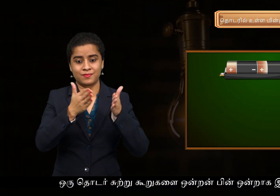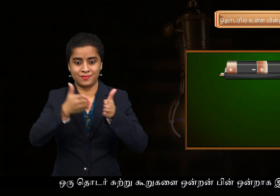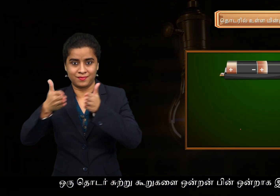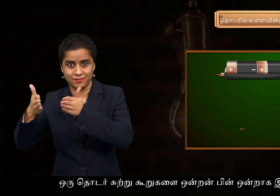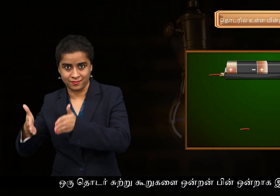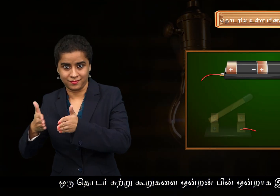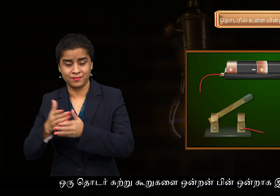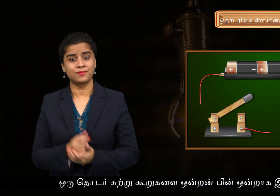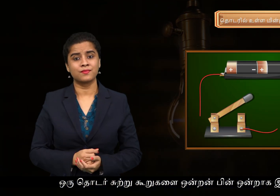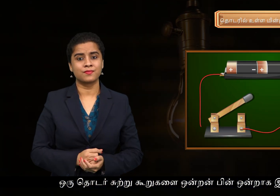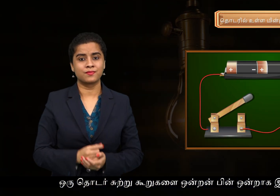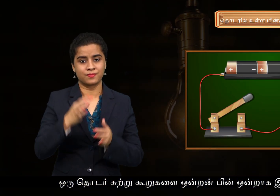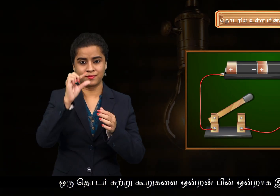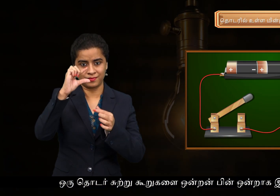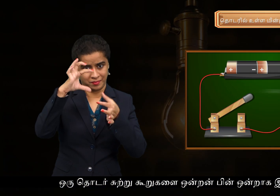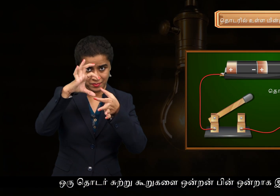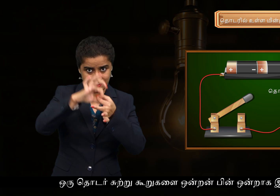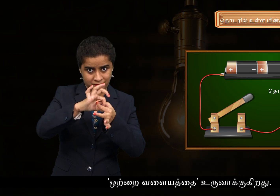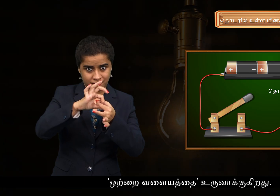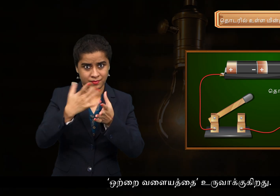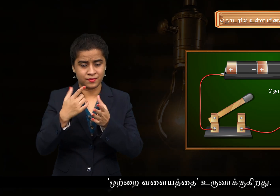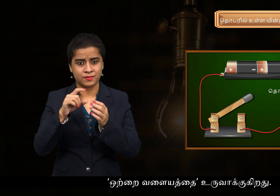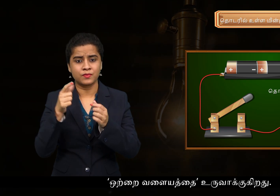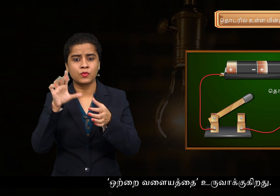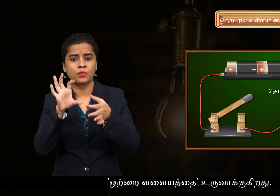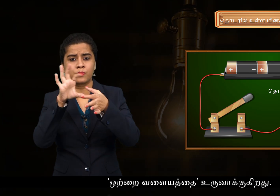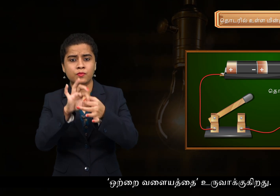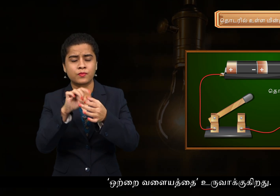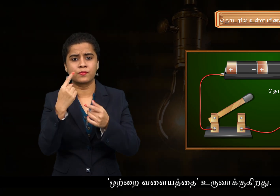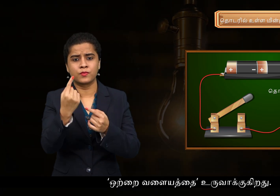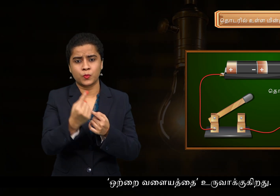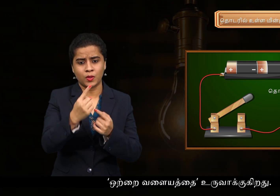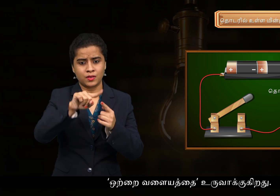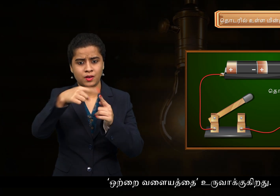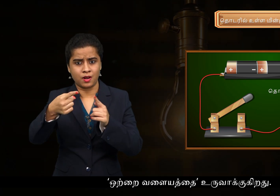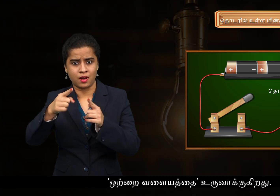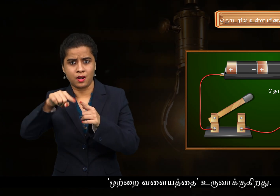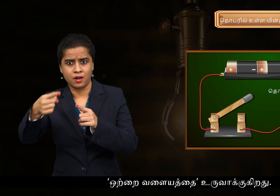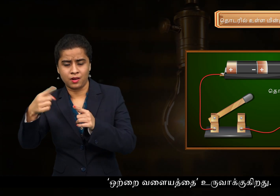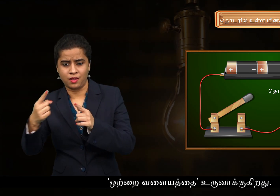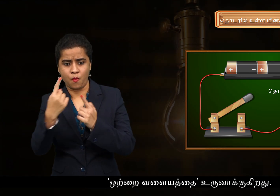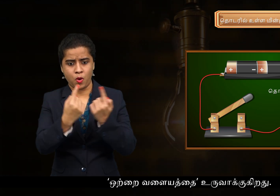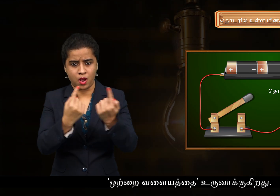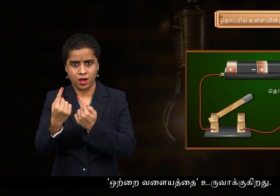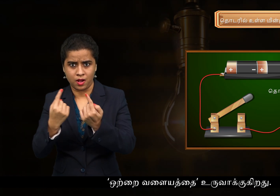சுற்று கூறுகளை ஒன்றன் பின் ஒன்றாக இணைத்து ஒற்றை வளையத்தை உருவாக்குகிறது.